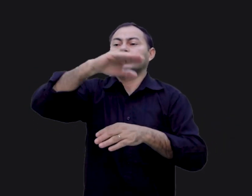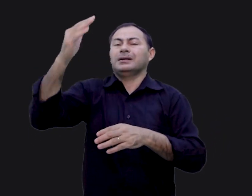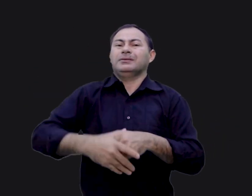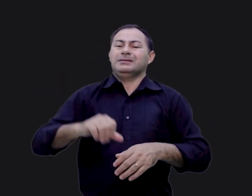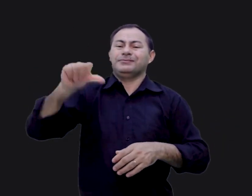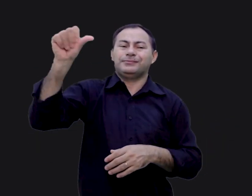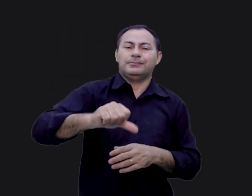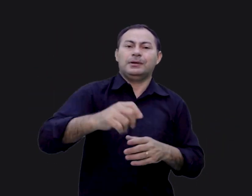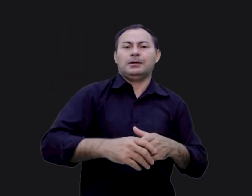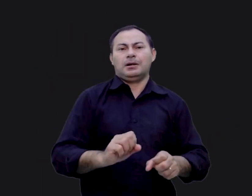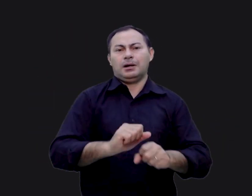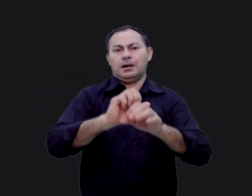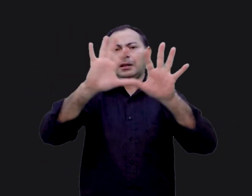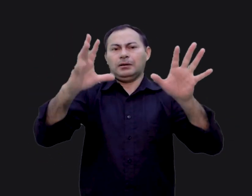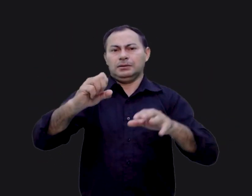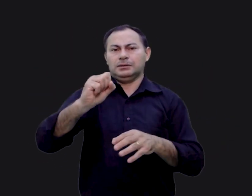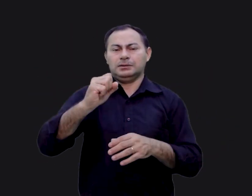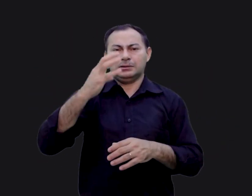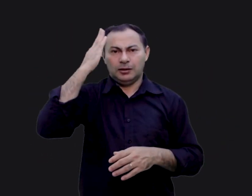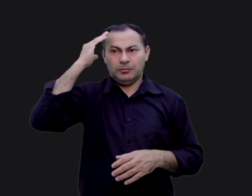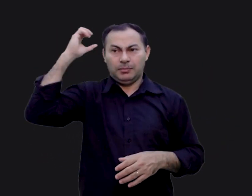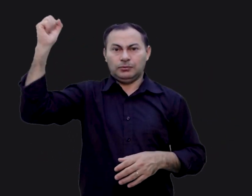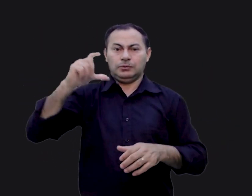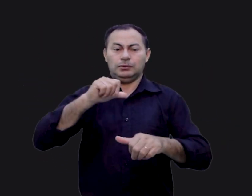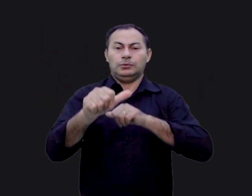dos Escândalos. É óbvio que Salomão tornou-se